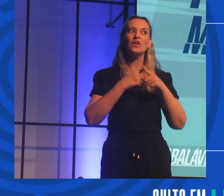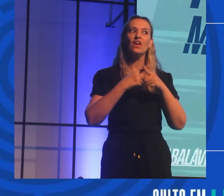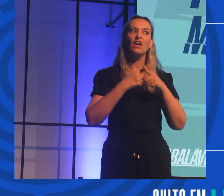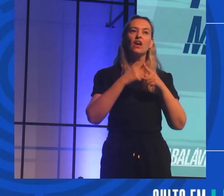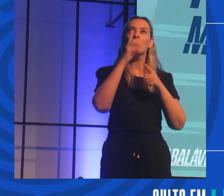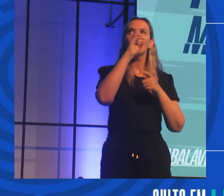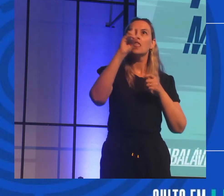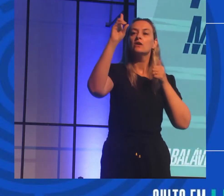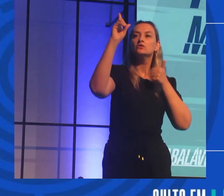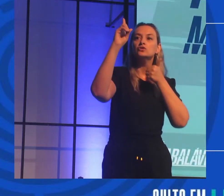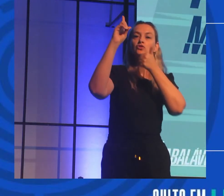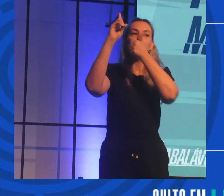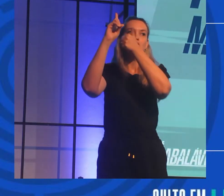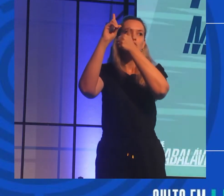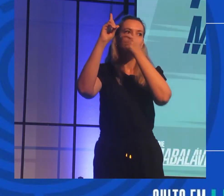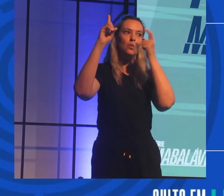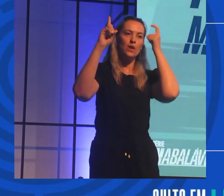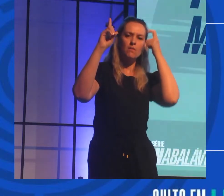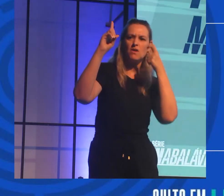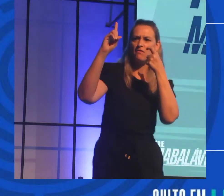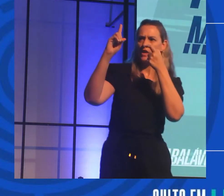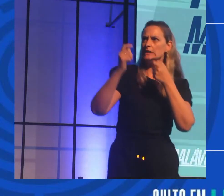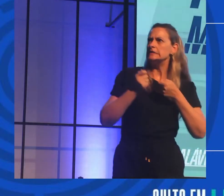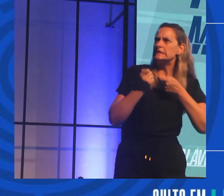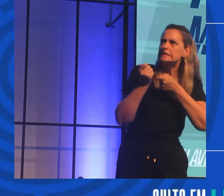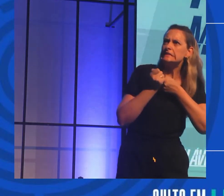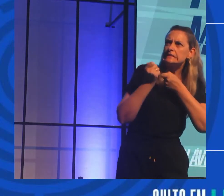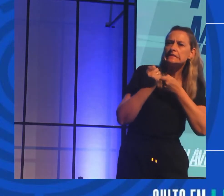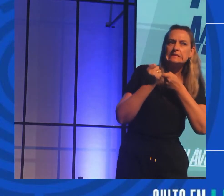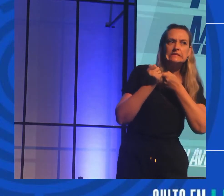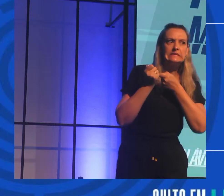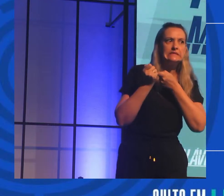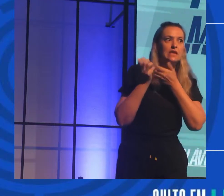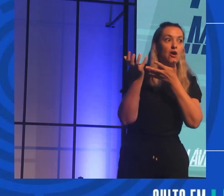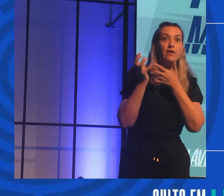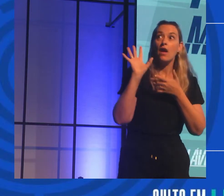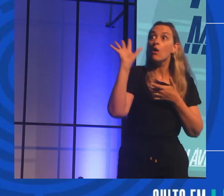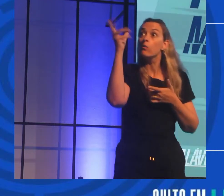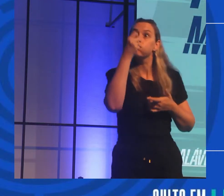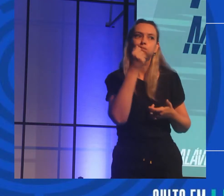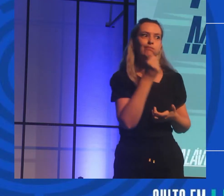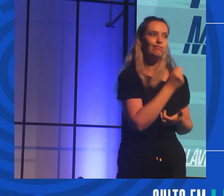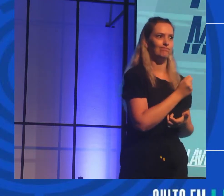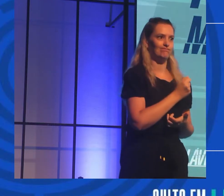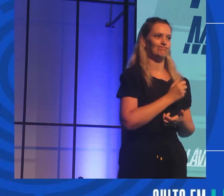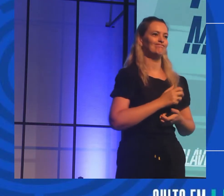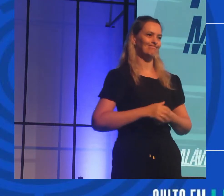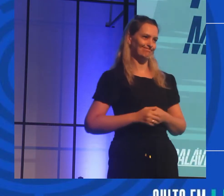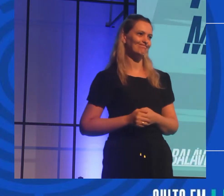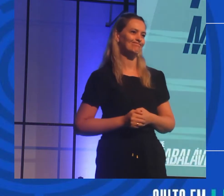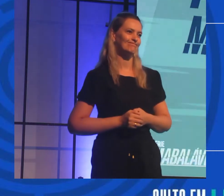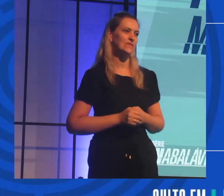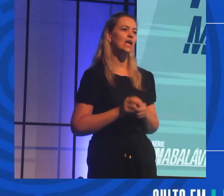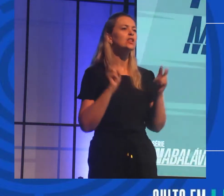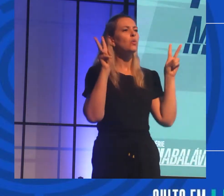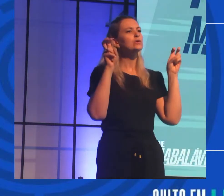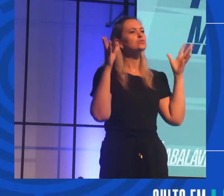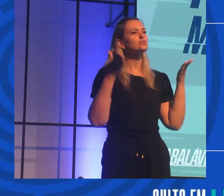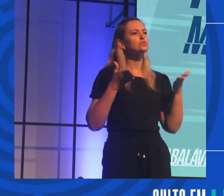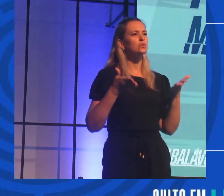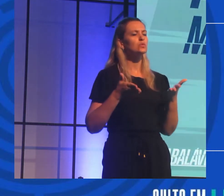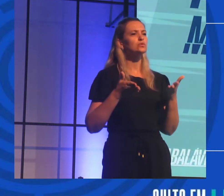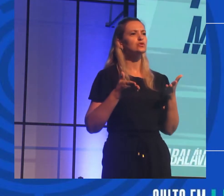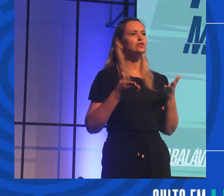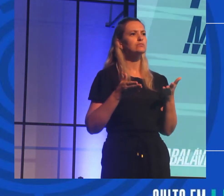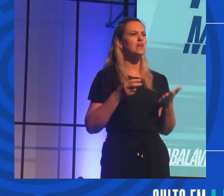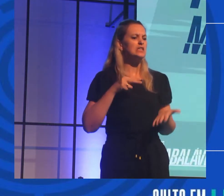Por isso nosso tema hoje é: permaneça firme, mesmo sob ataque. Nós vamos olhar para a história